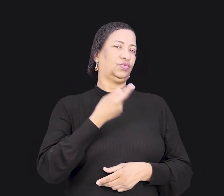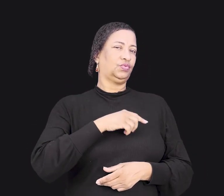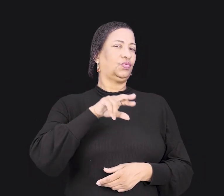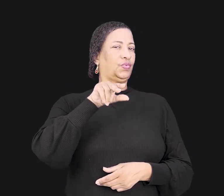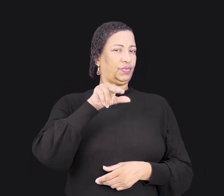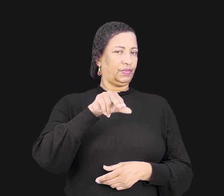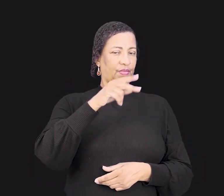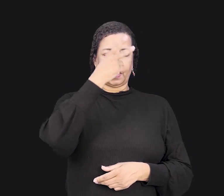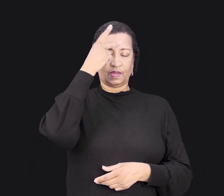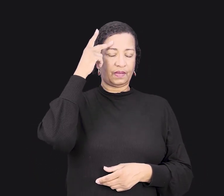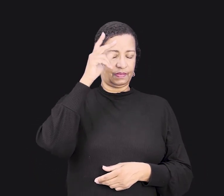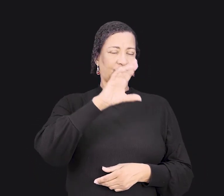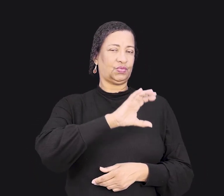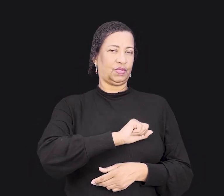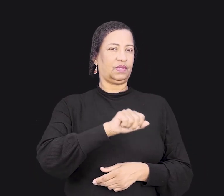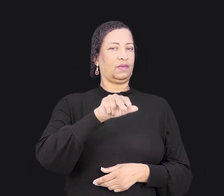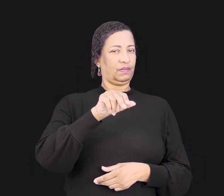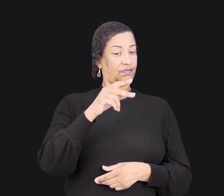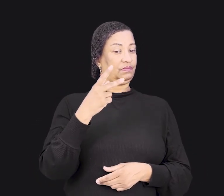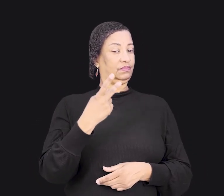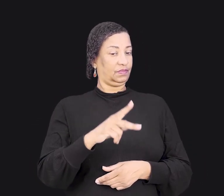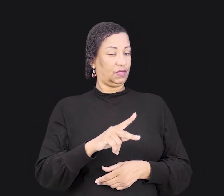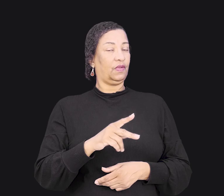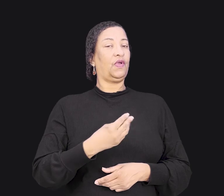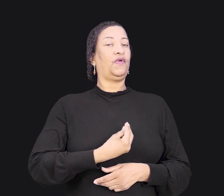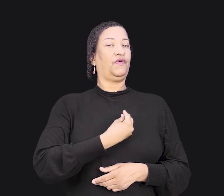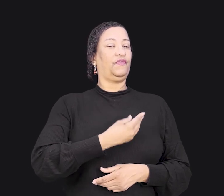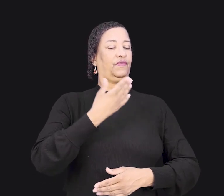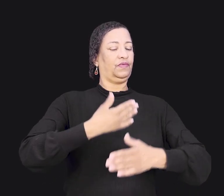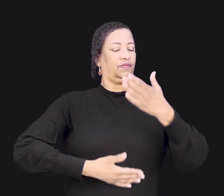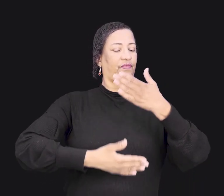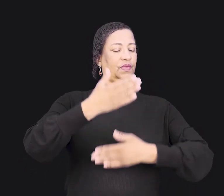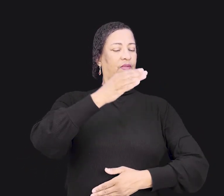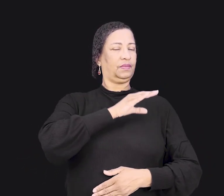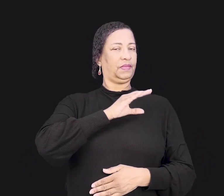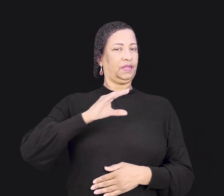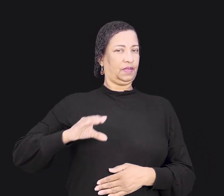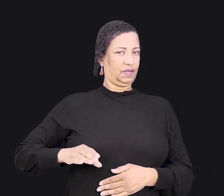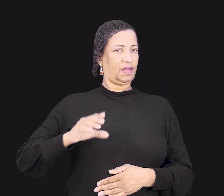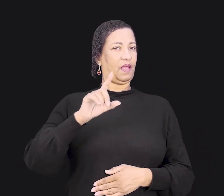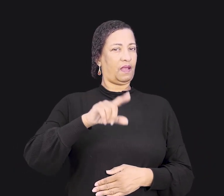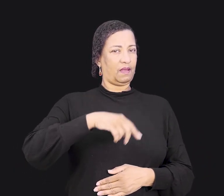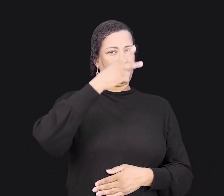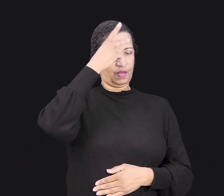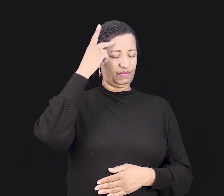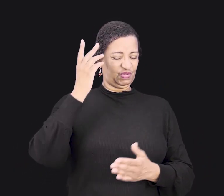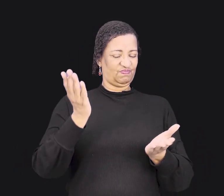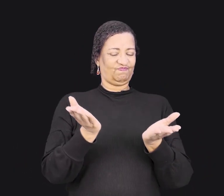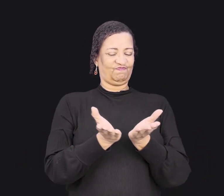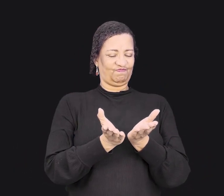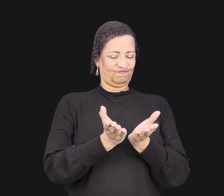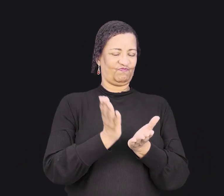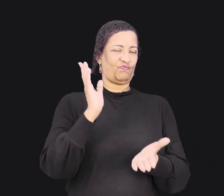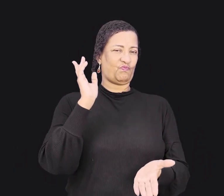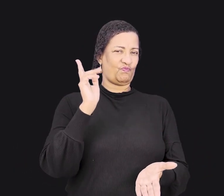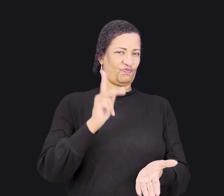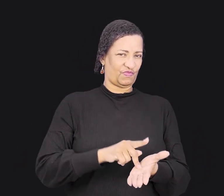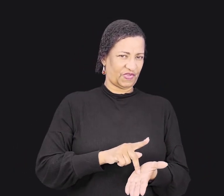que ama seu irmão, afirma João, está em Cristo. Essa pessoa é um cristão verdadeiro. Mas aquele que não ama